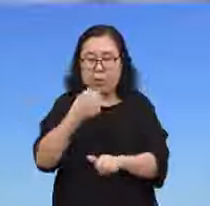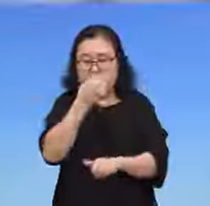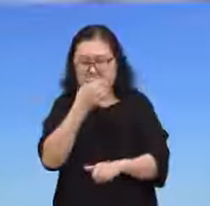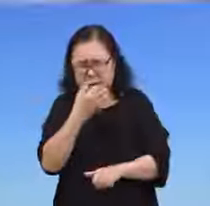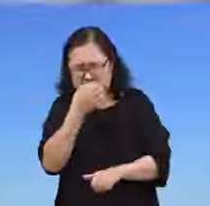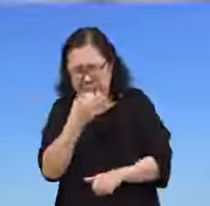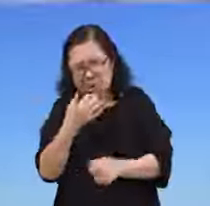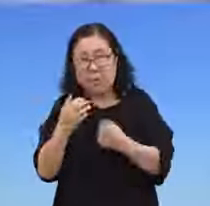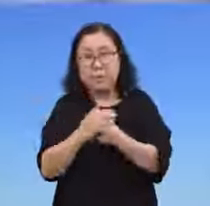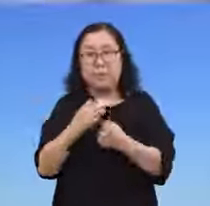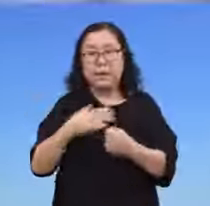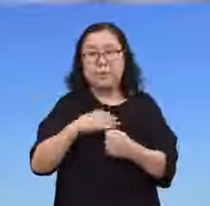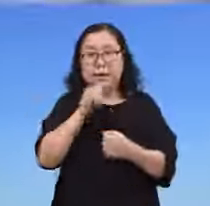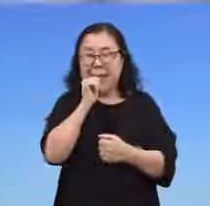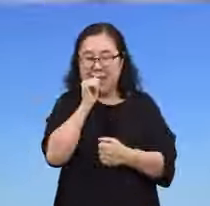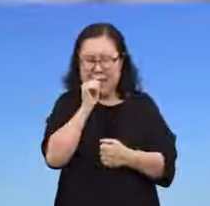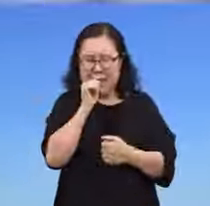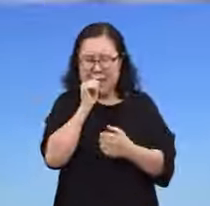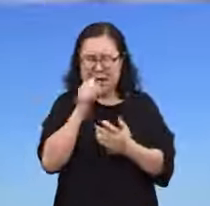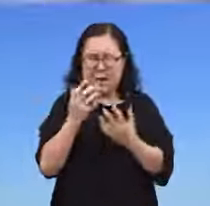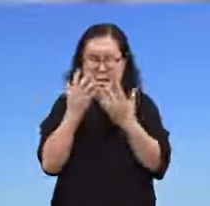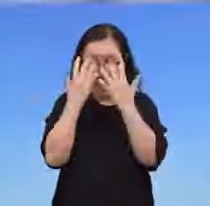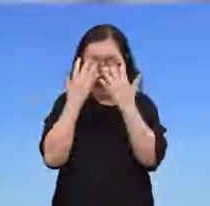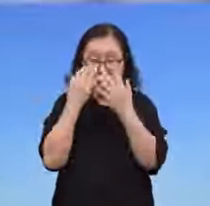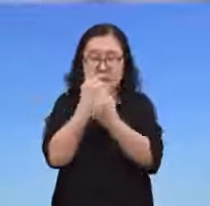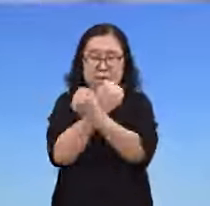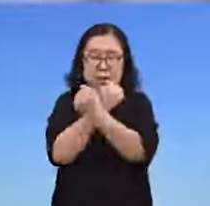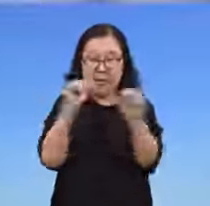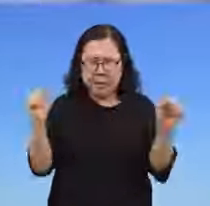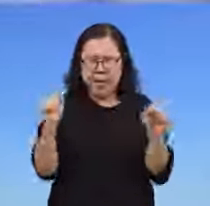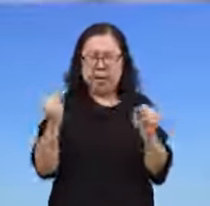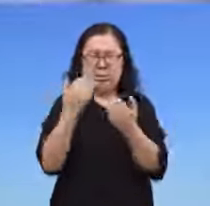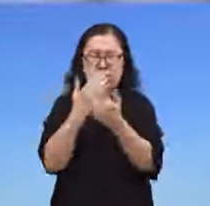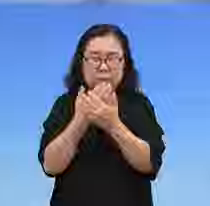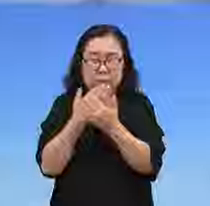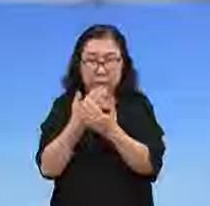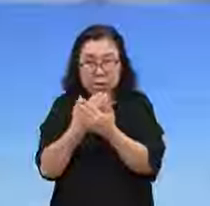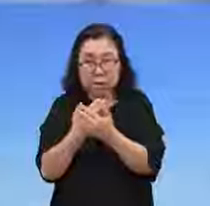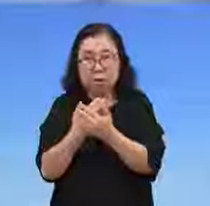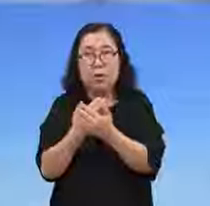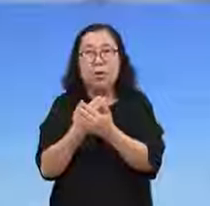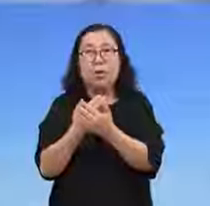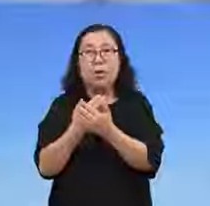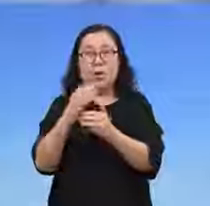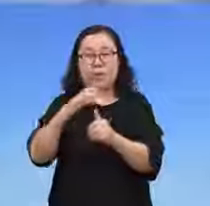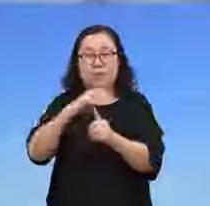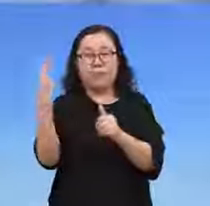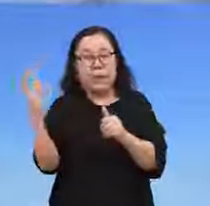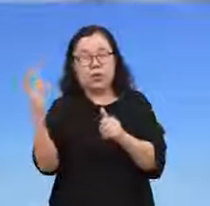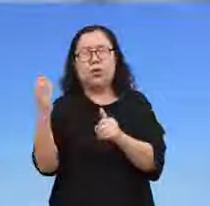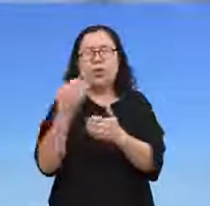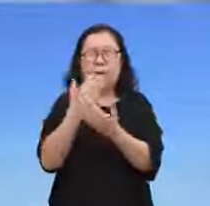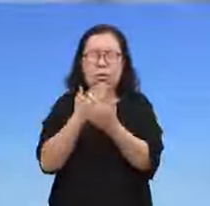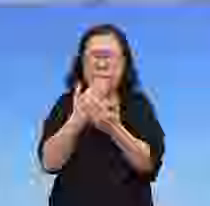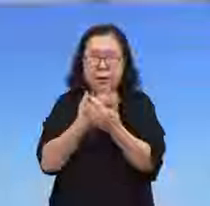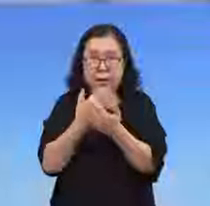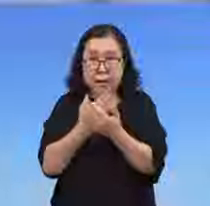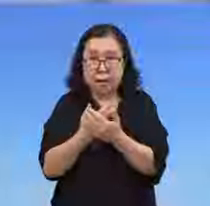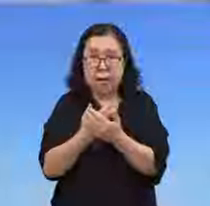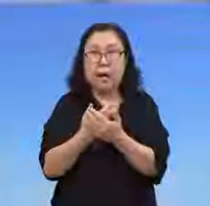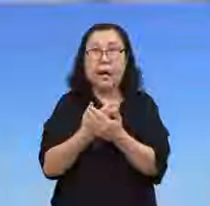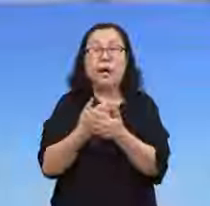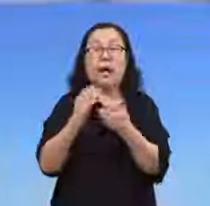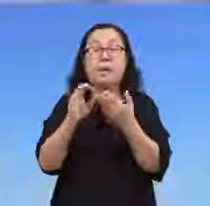온통 기도 제목이 그냥 감옥에서 좀 나가게 해주세요, 풀려나게 기도해 주세요, 이런 기도만 드렸다면,